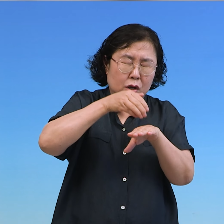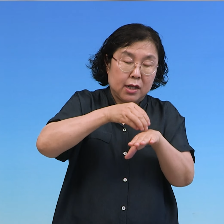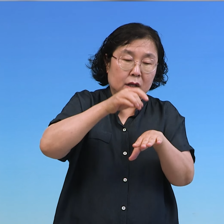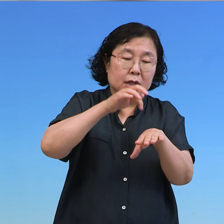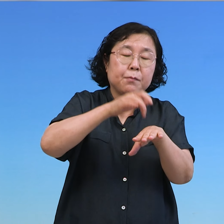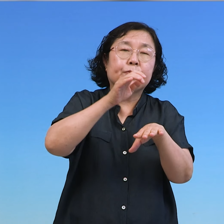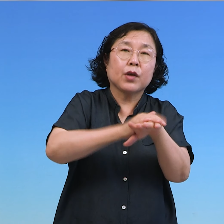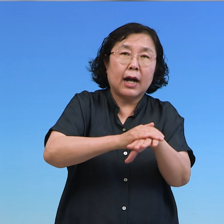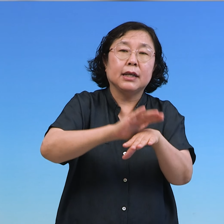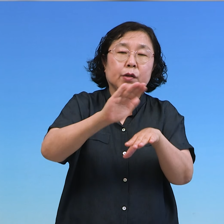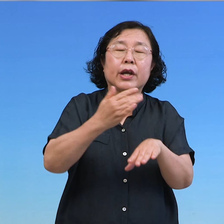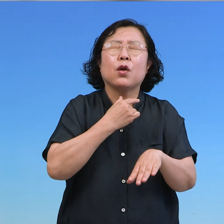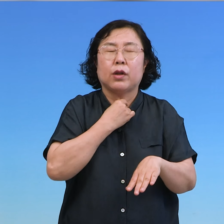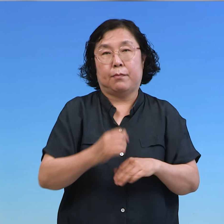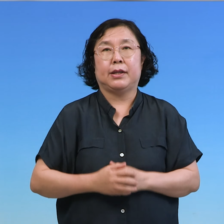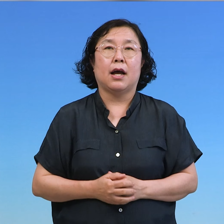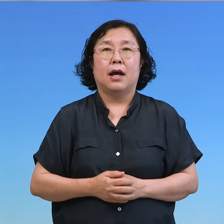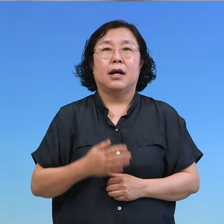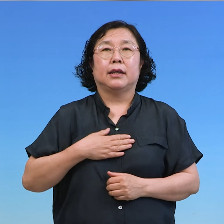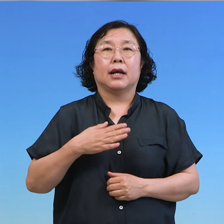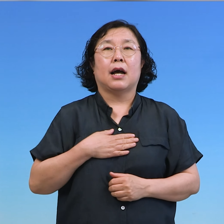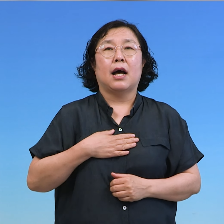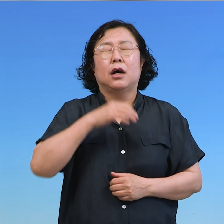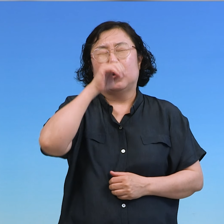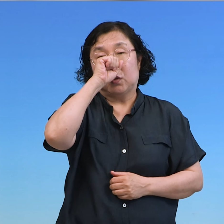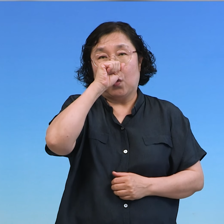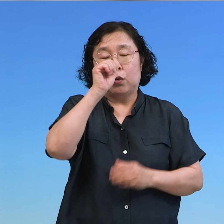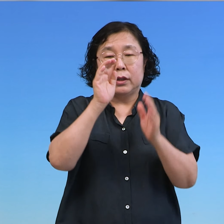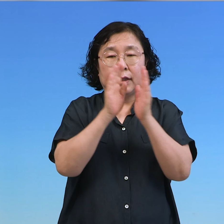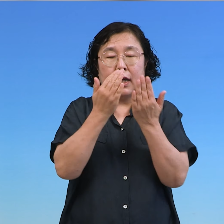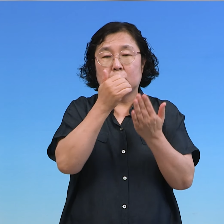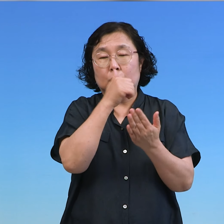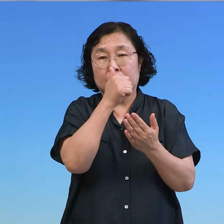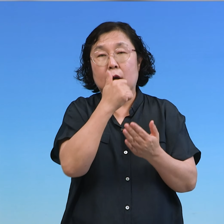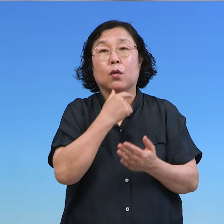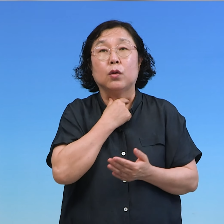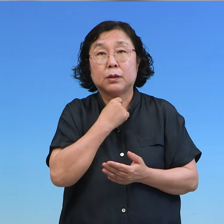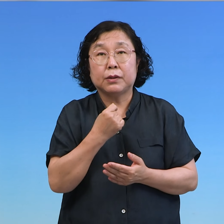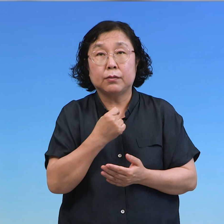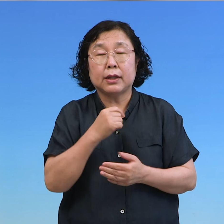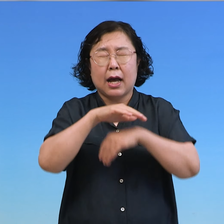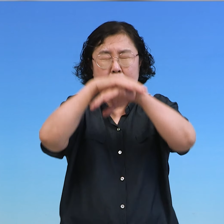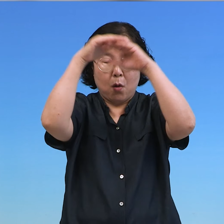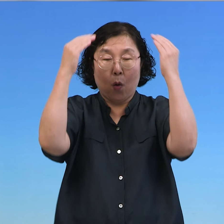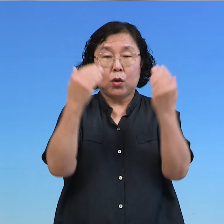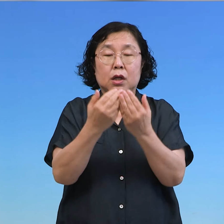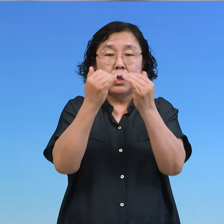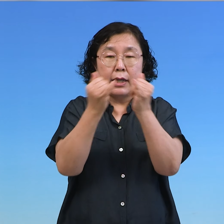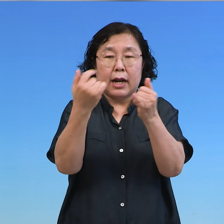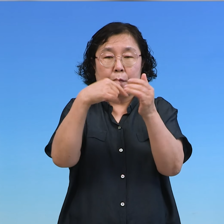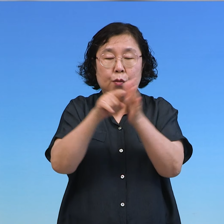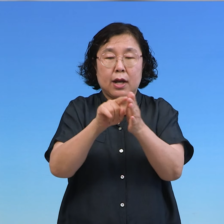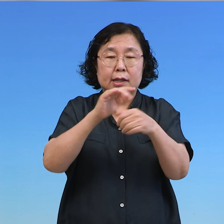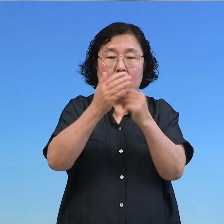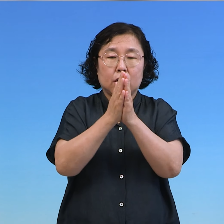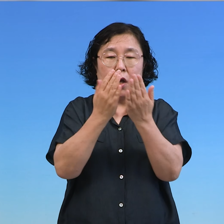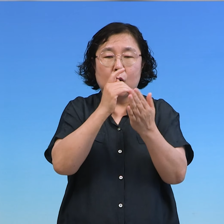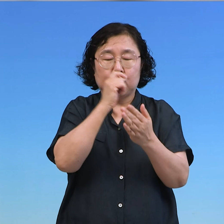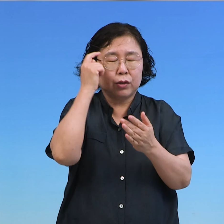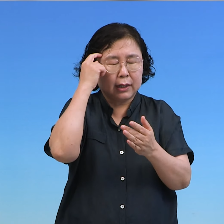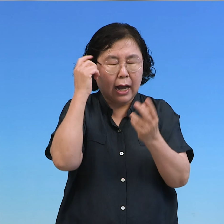김기현 목사님이 쓰신 책 중에서 이 모든 사람을 위한 성경 묵상법 이런 책이 있는데요